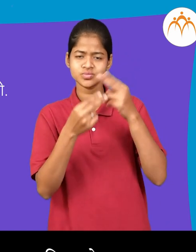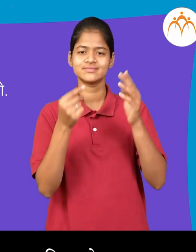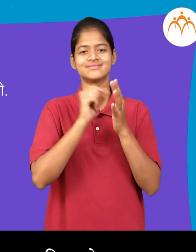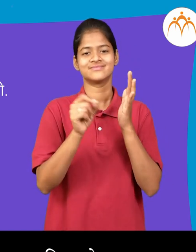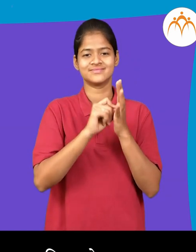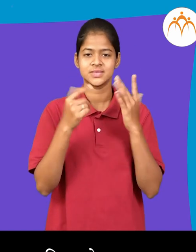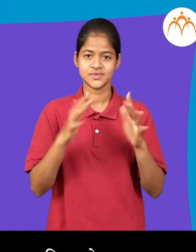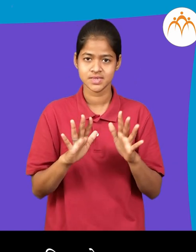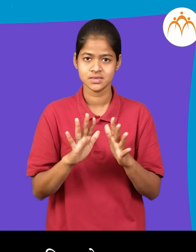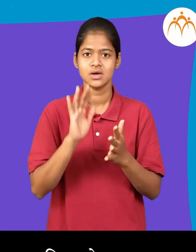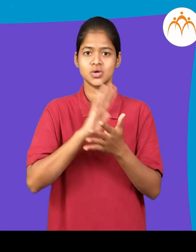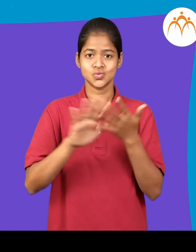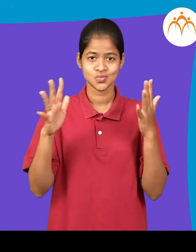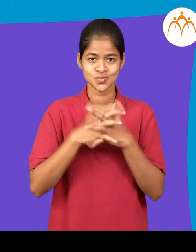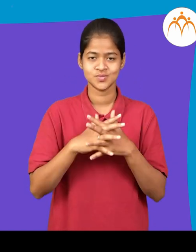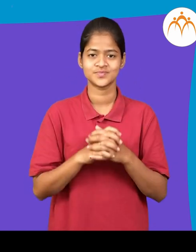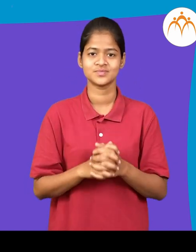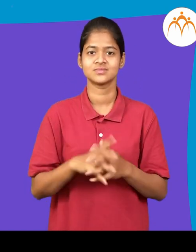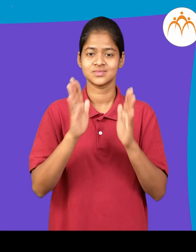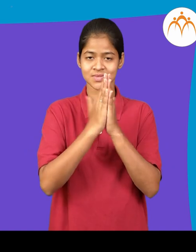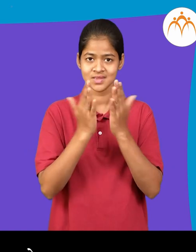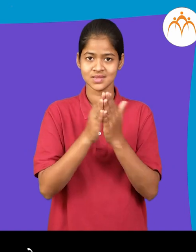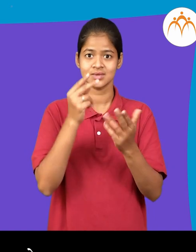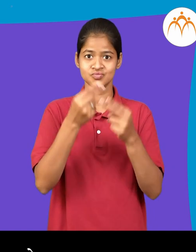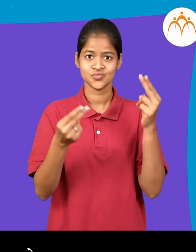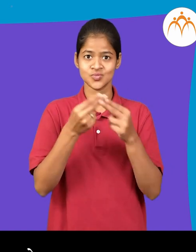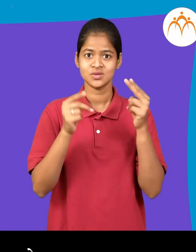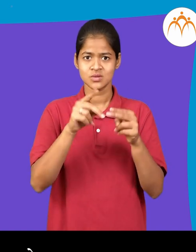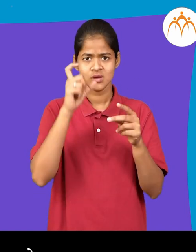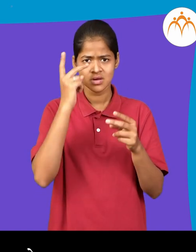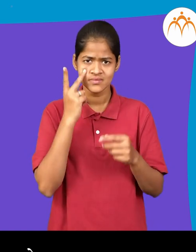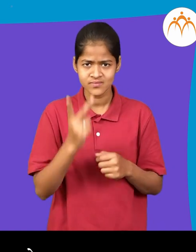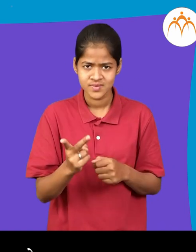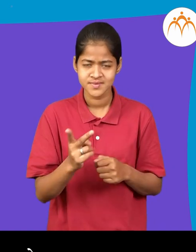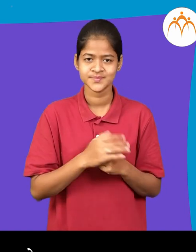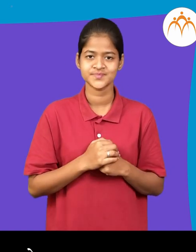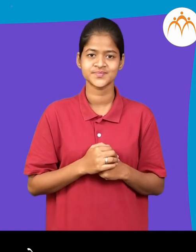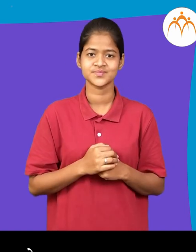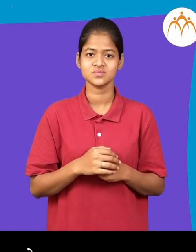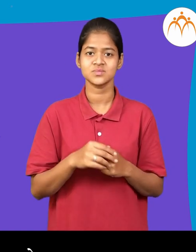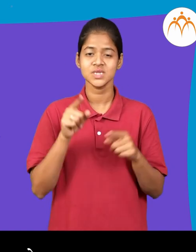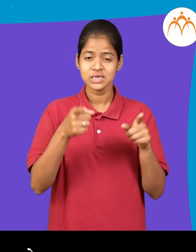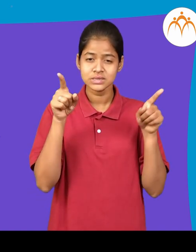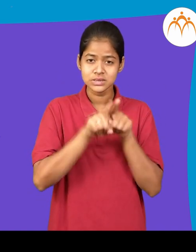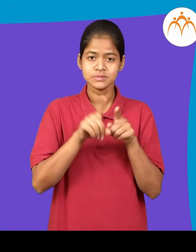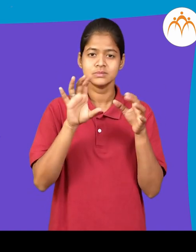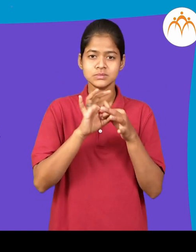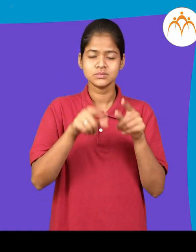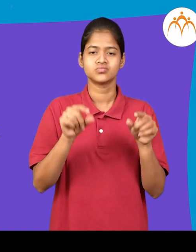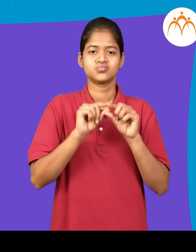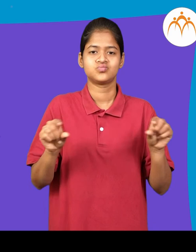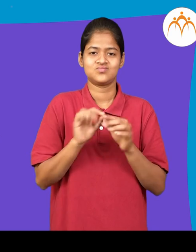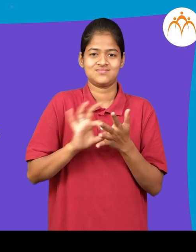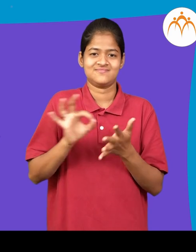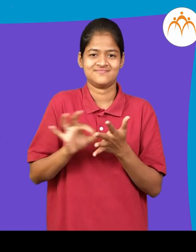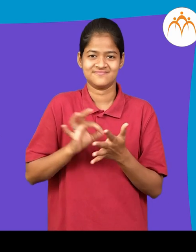शिकलो स्वाध्याय, चित्रे असलेली गोष्टीची पुस्तके बगा, त्या वरून